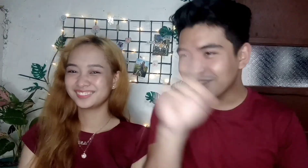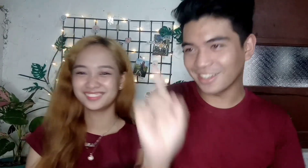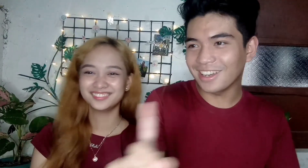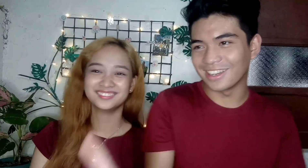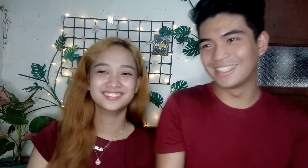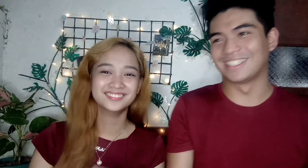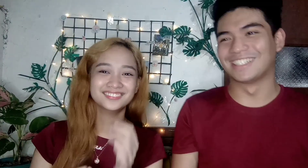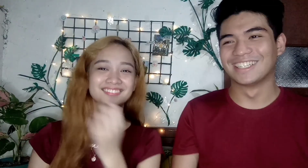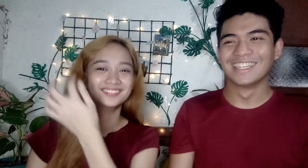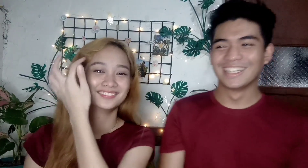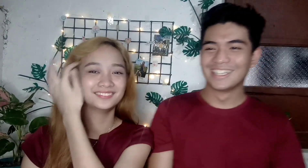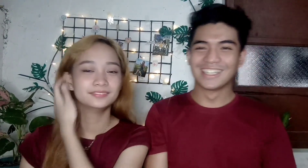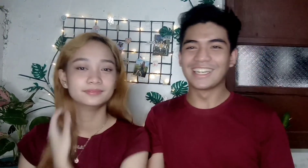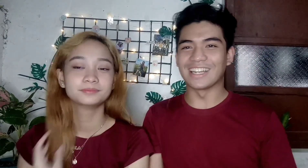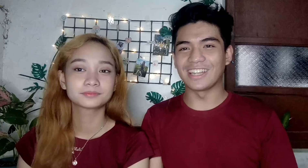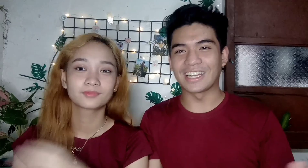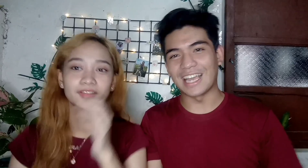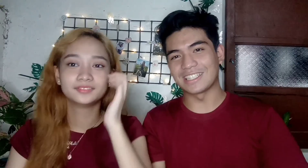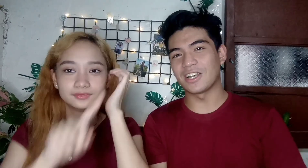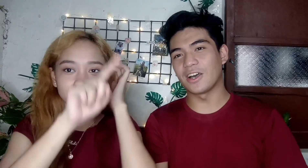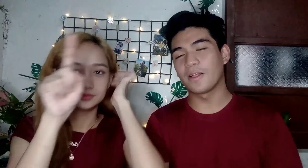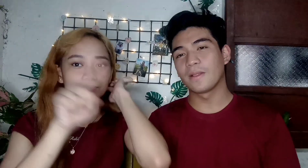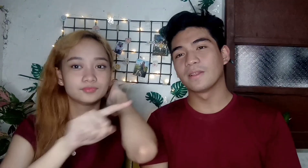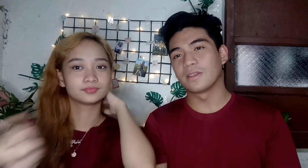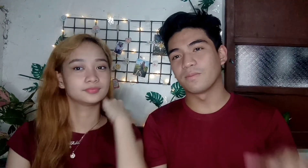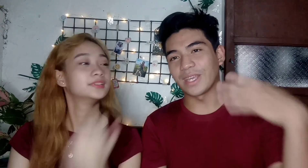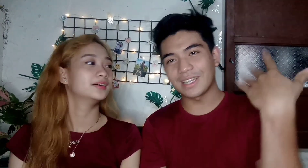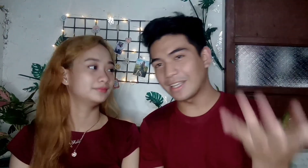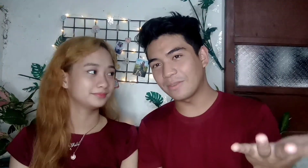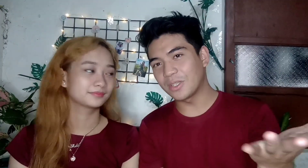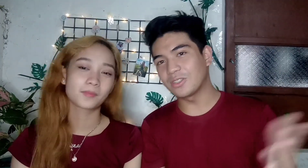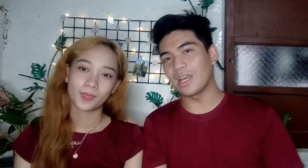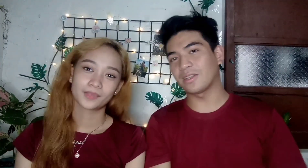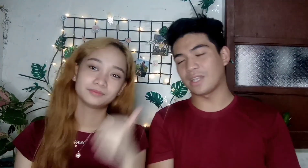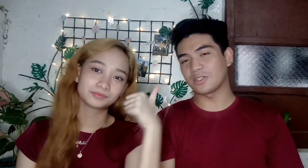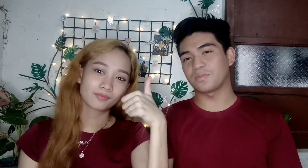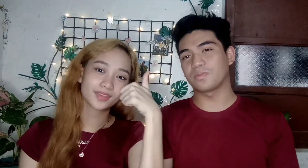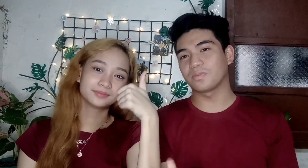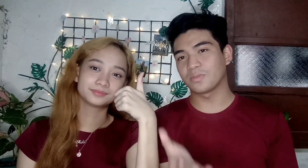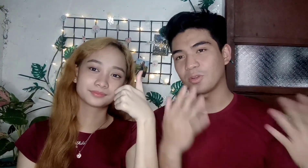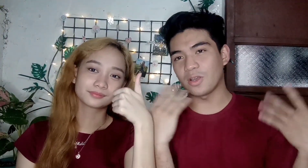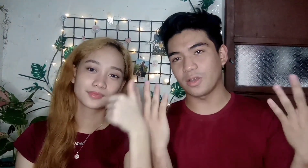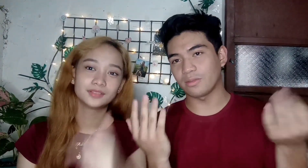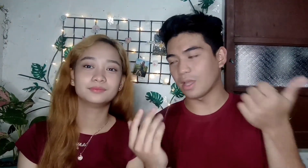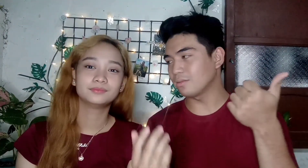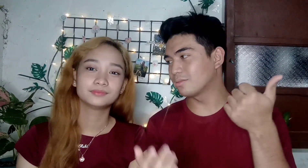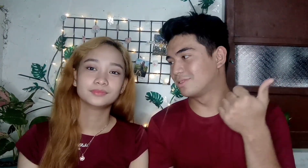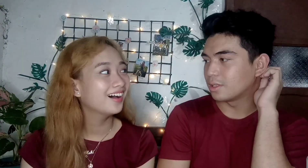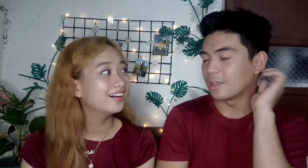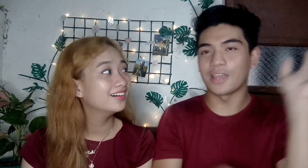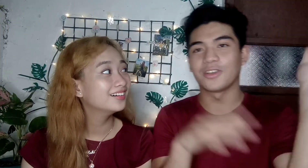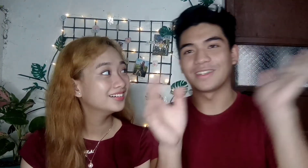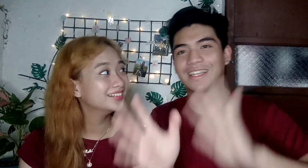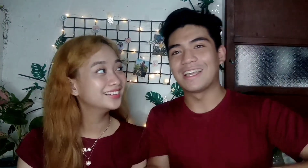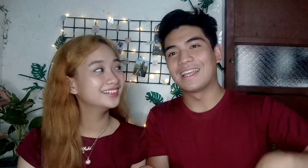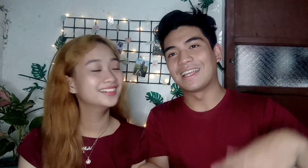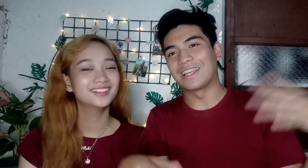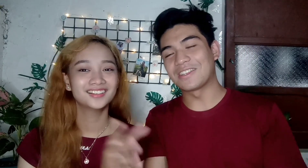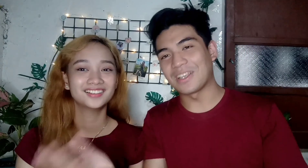Chika. Ganyan lang, guys. So, maikling video lang. Tapos, turuan ko yun. Ah, ayun. Ayun, sabi